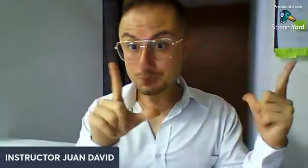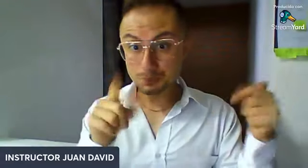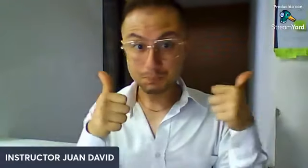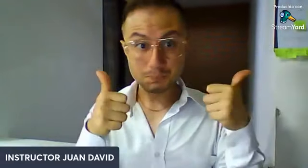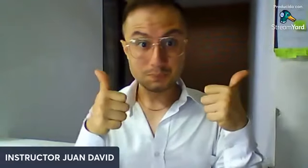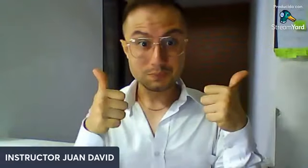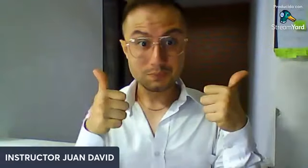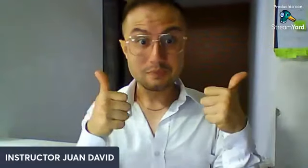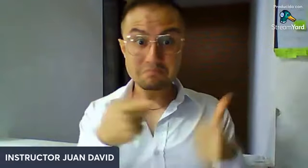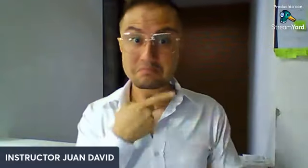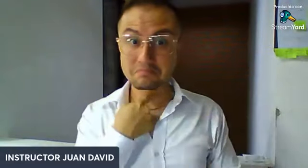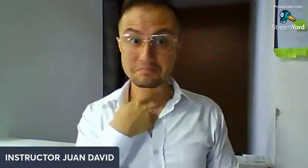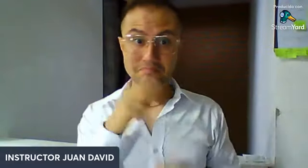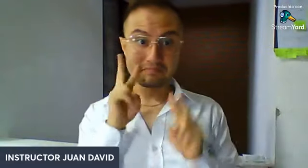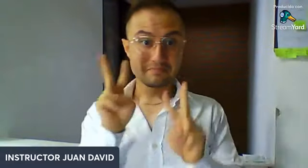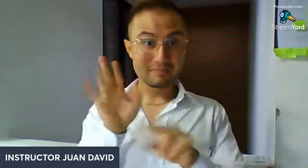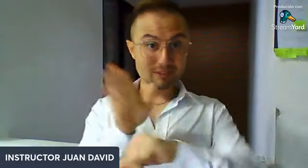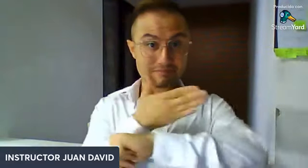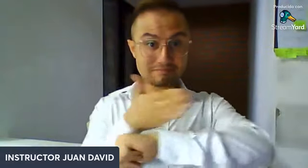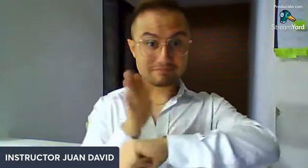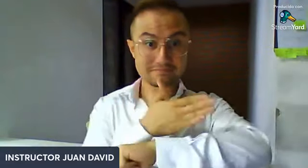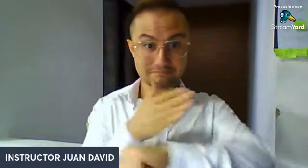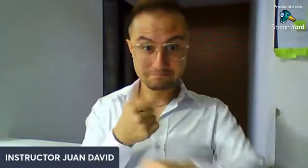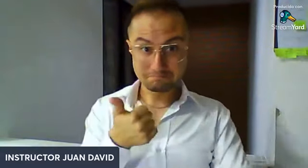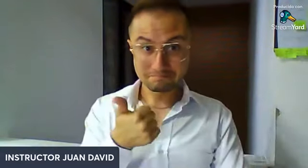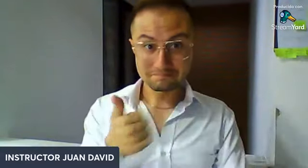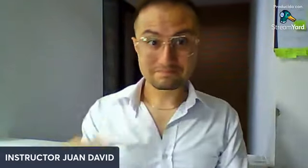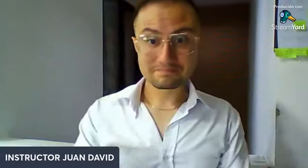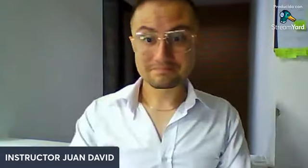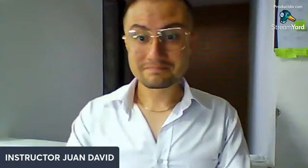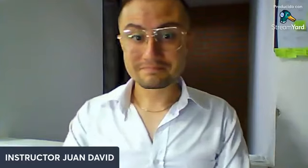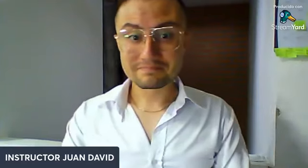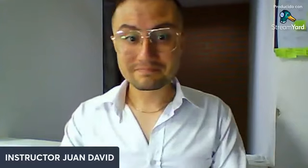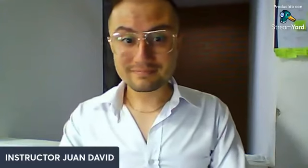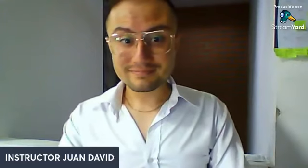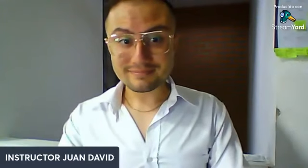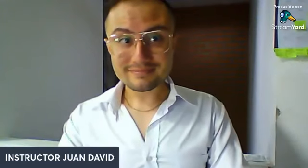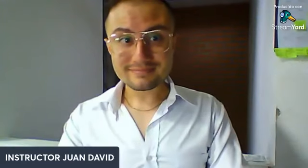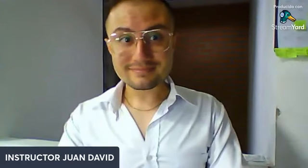Muy bien, entonces listo. Si ¿Sí les gustó el video, la canción en lengua de señas?